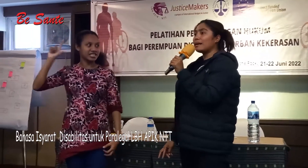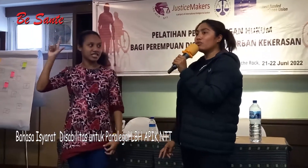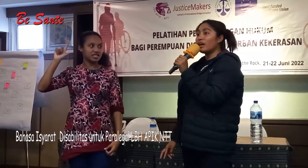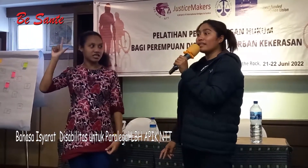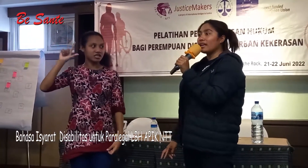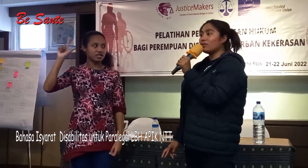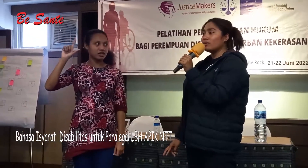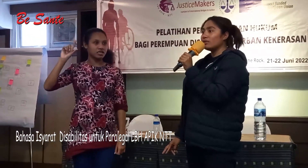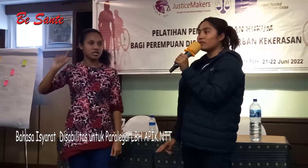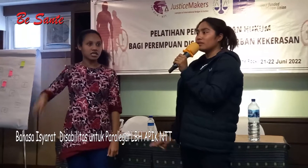Rabu ada yang tahu?